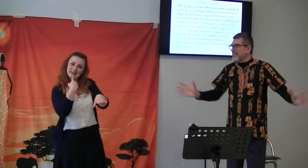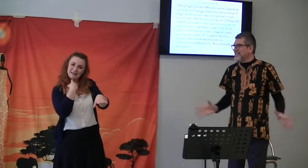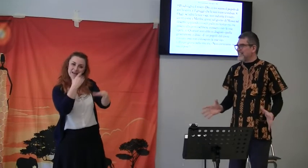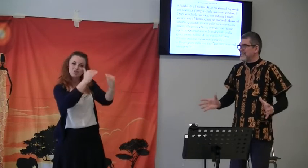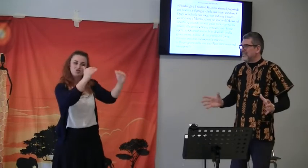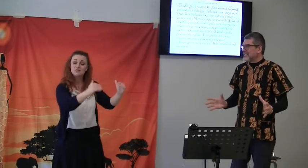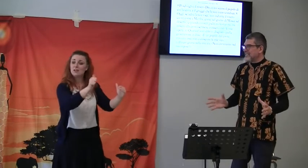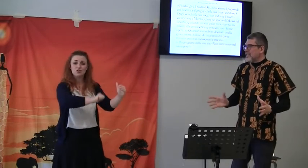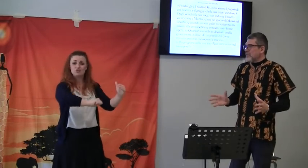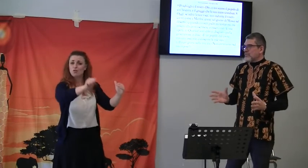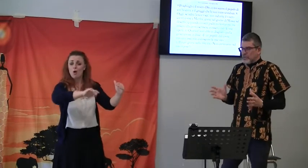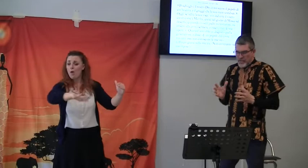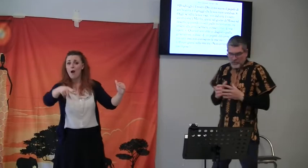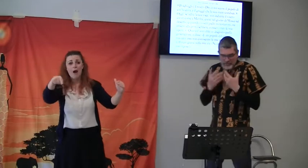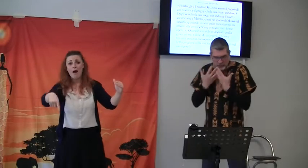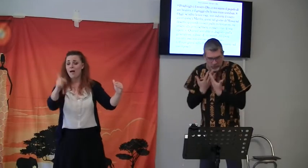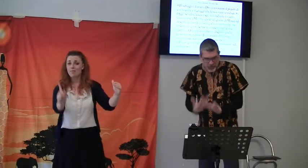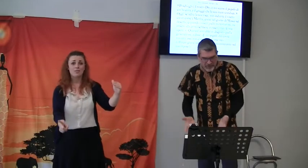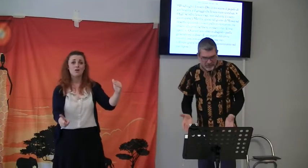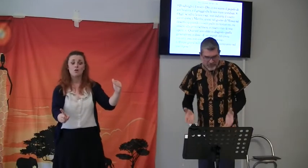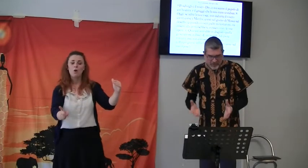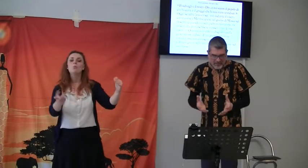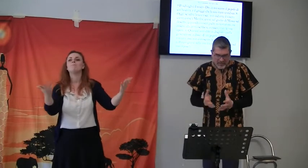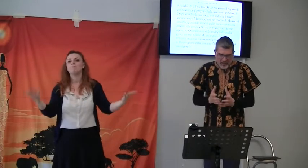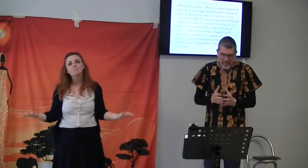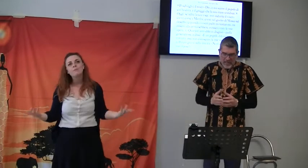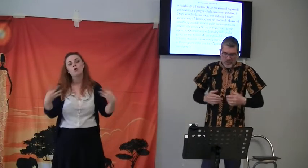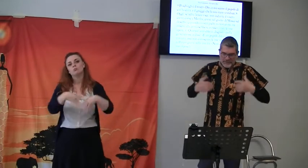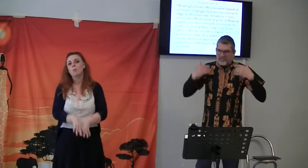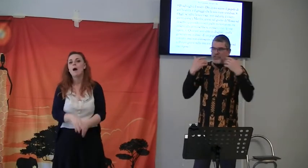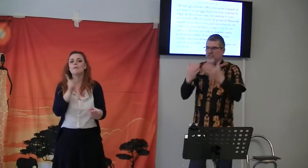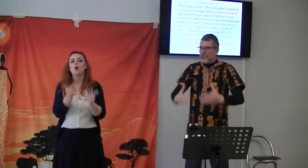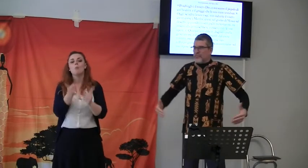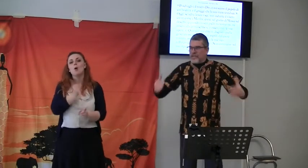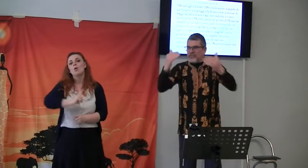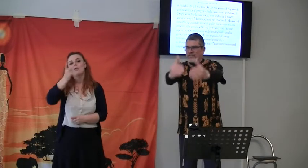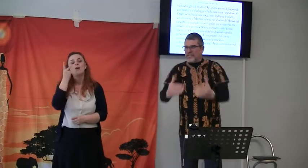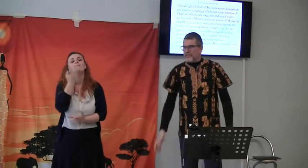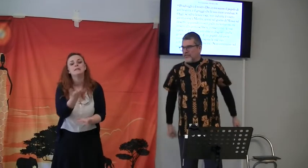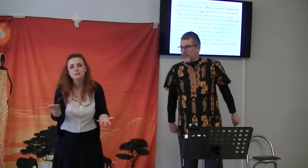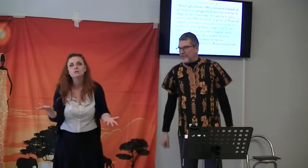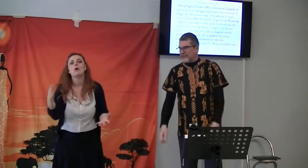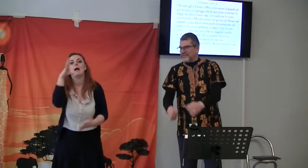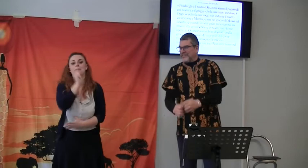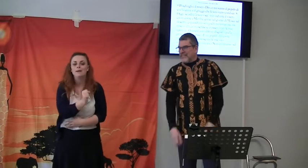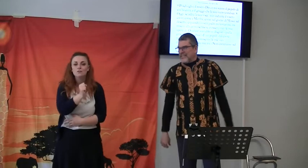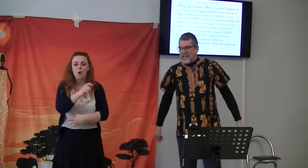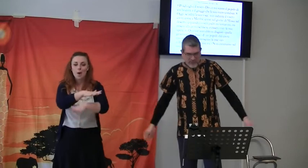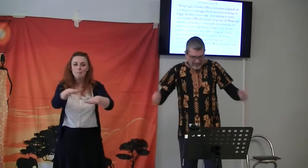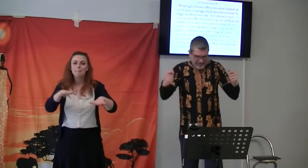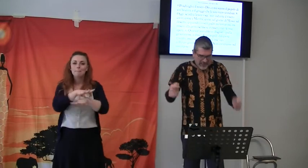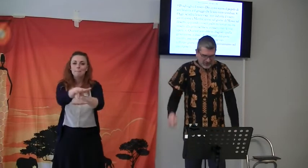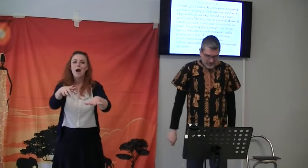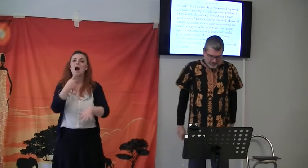zona protetta. Per cui hanno visto tutto questo. Hanno lodato il Signore dopo che hanno attraversato il Mar Rosso.